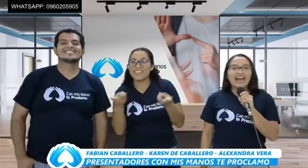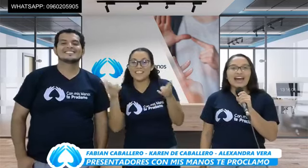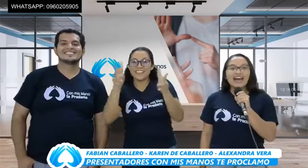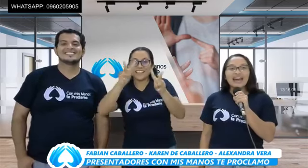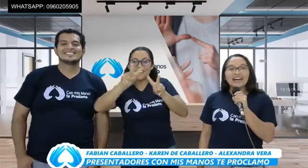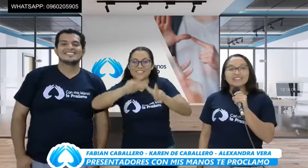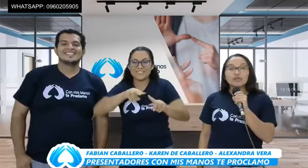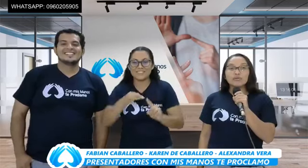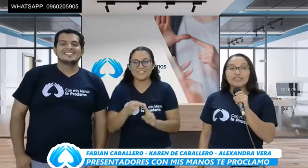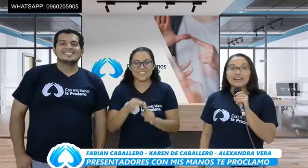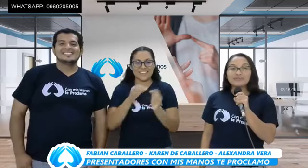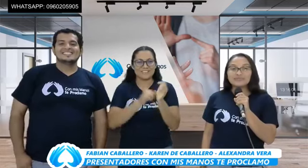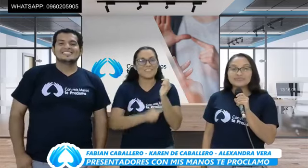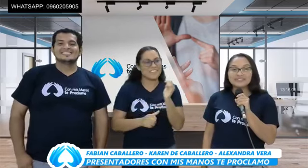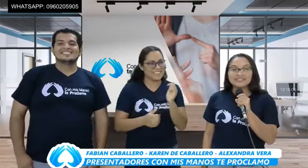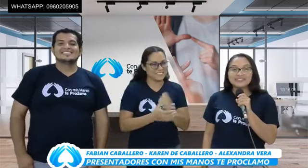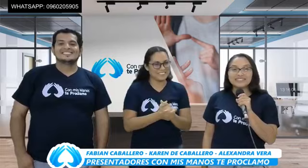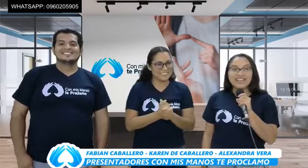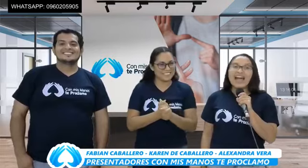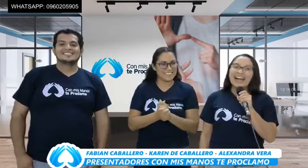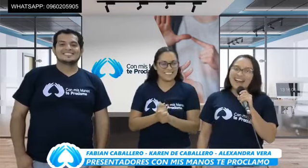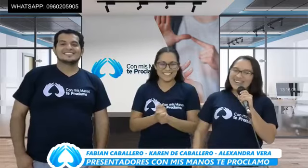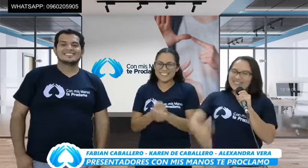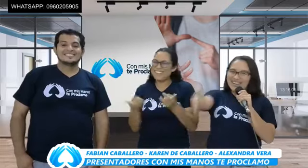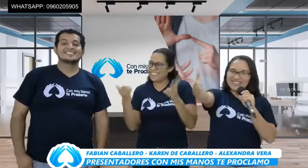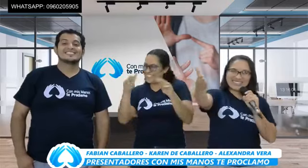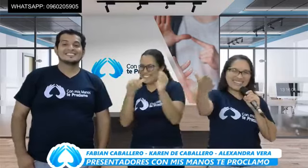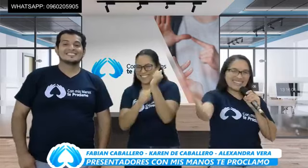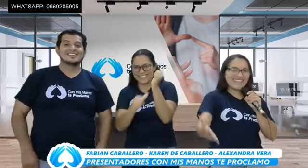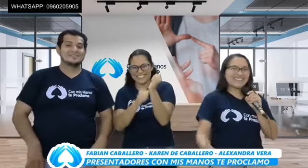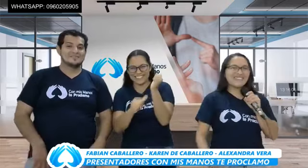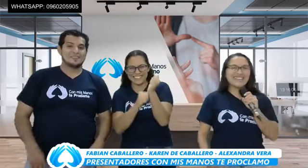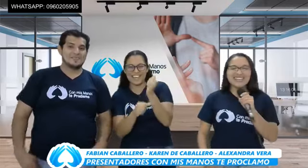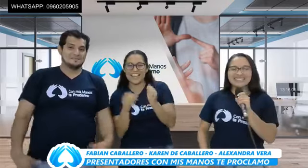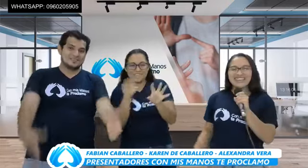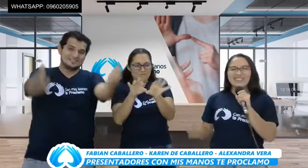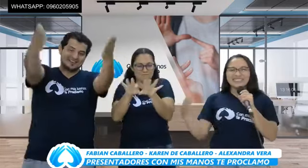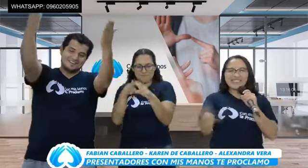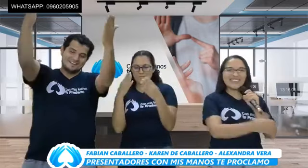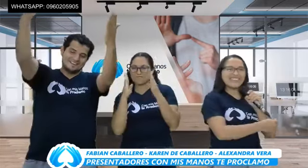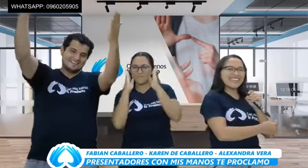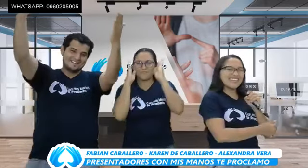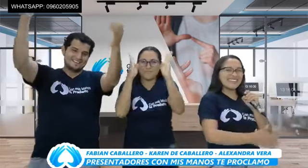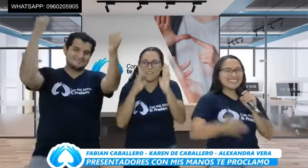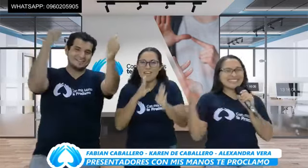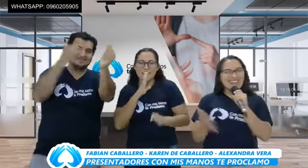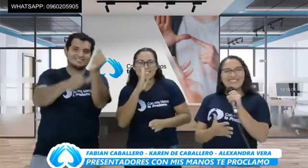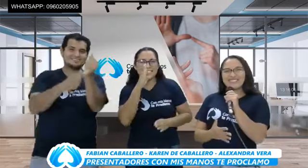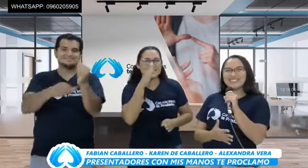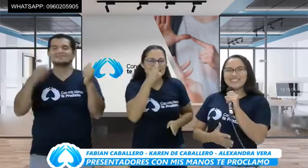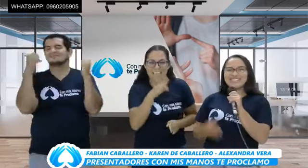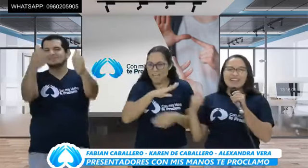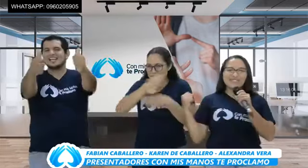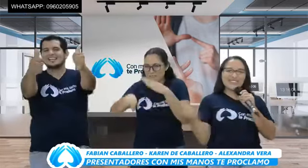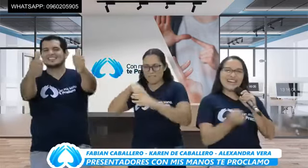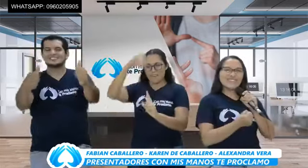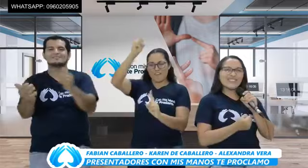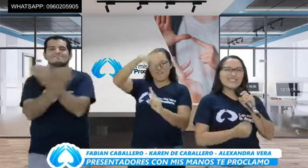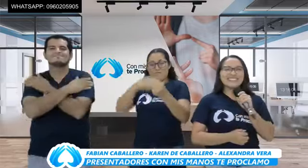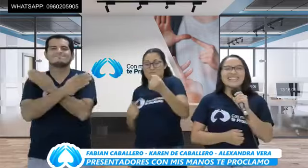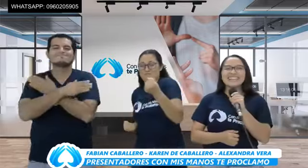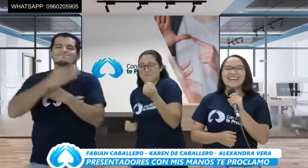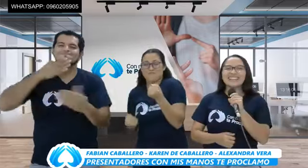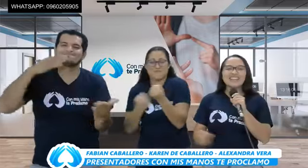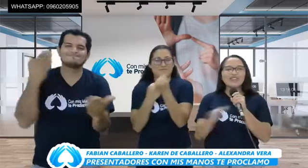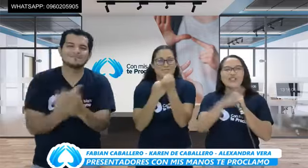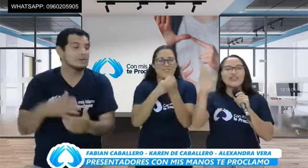también a, se me olvida, al hermano Ezequiel también, que siempre está pendiente de estas transmisiones y